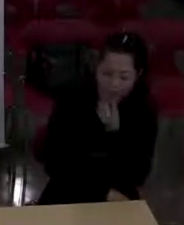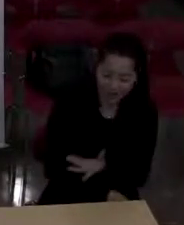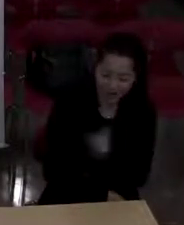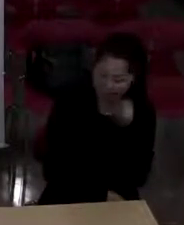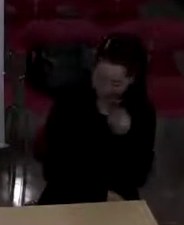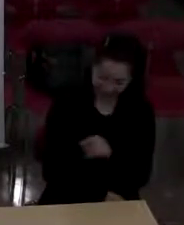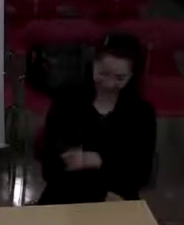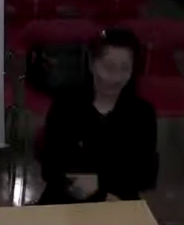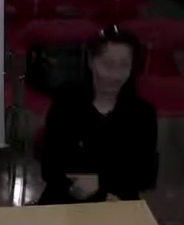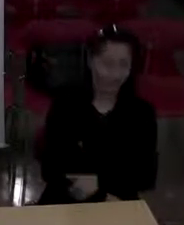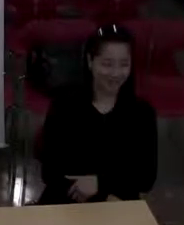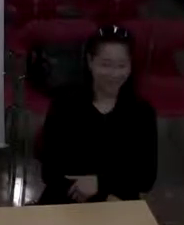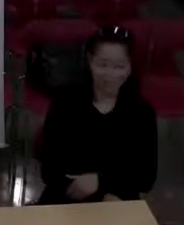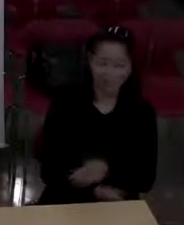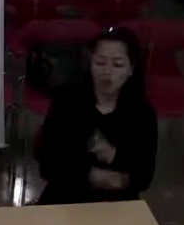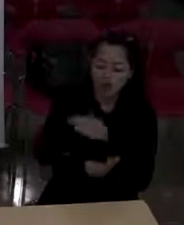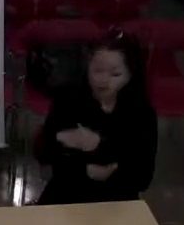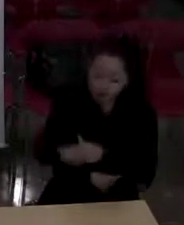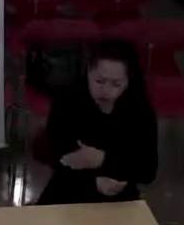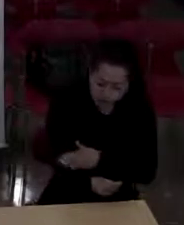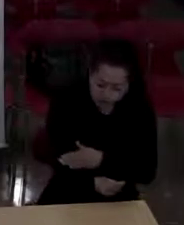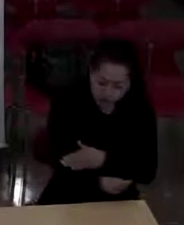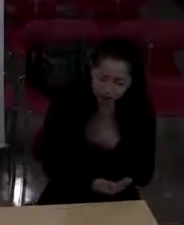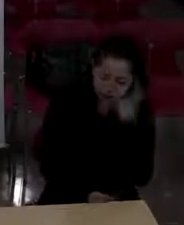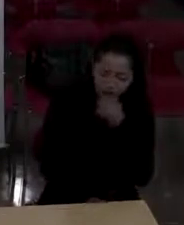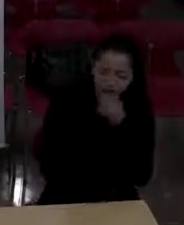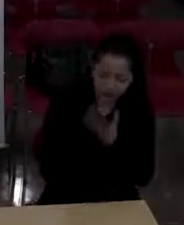Sí. Chiquitita.